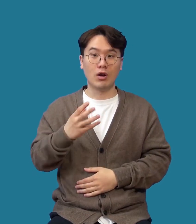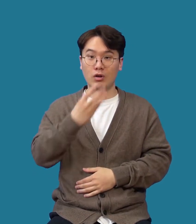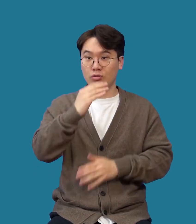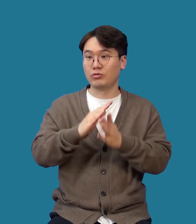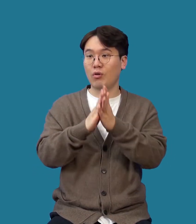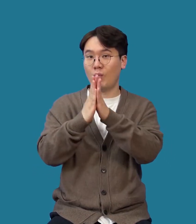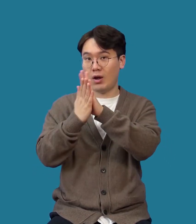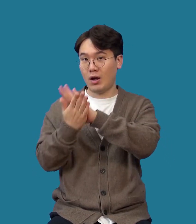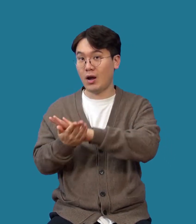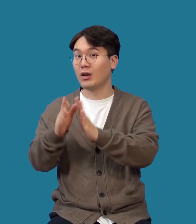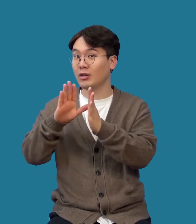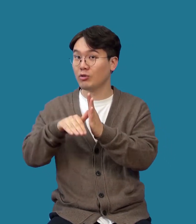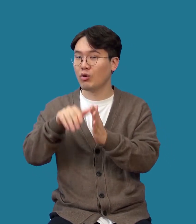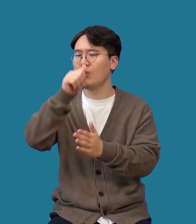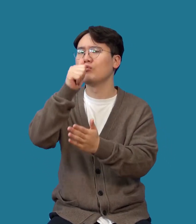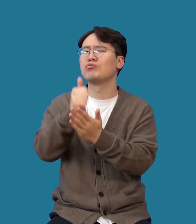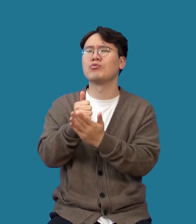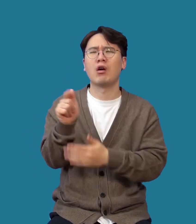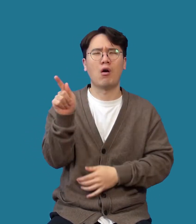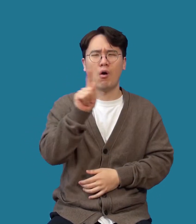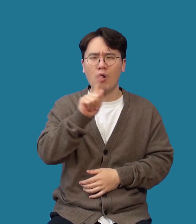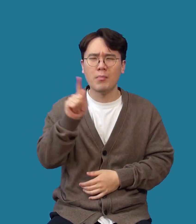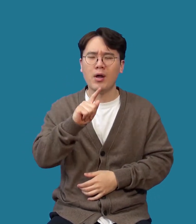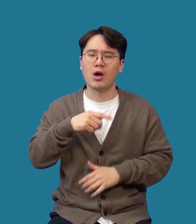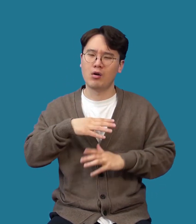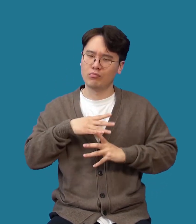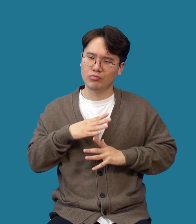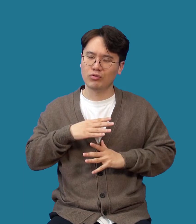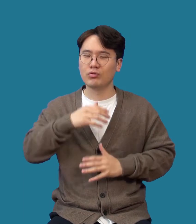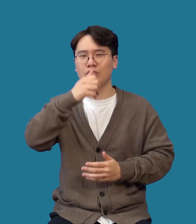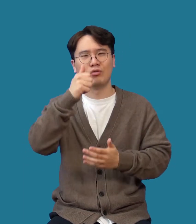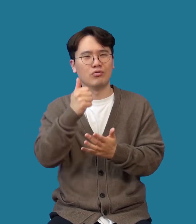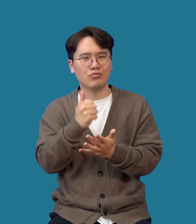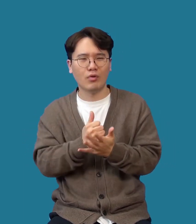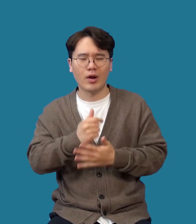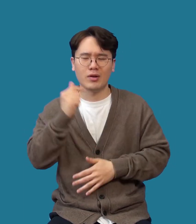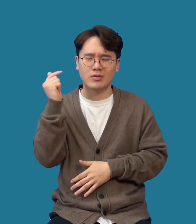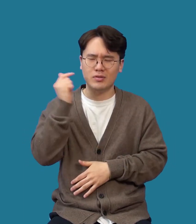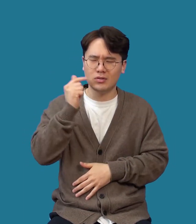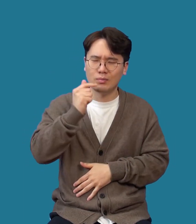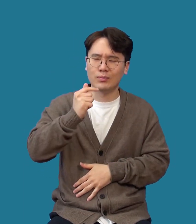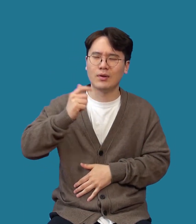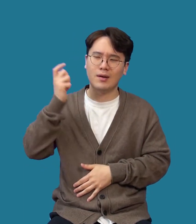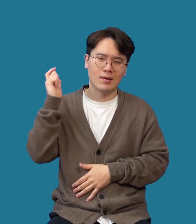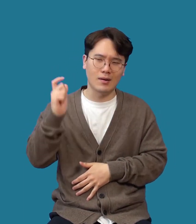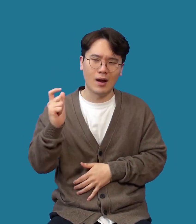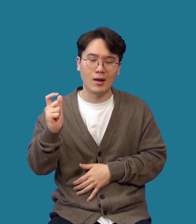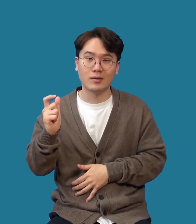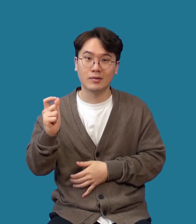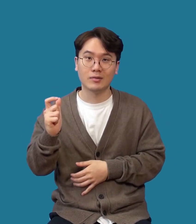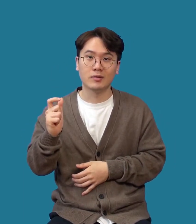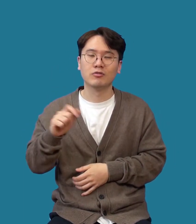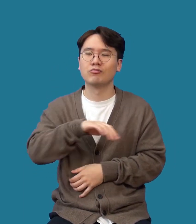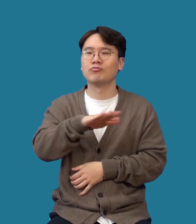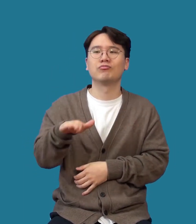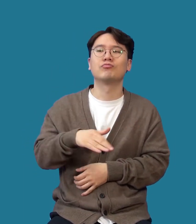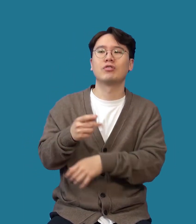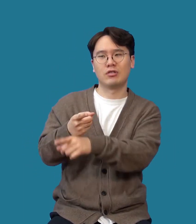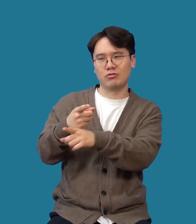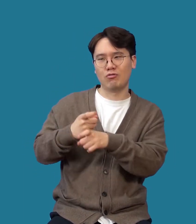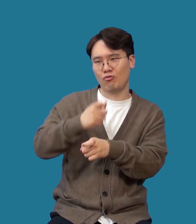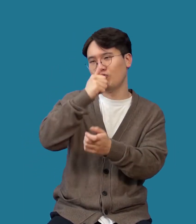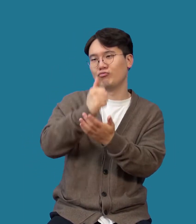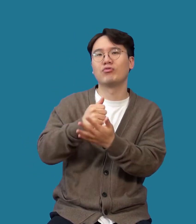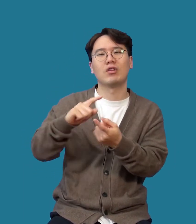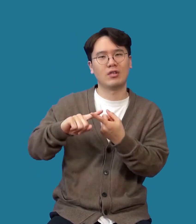무서운지, 죄가 얼마나 지독한지, 죄가 얼마나 강력한지, 이 우리의 적 죄를 잘 알아야